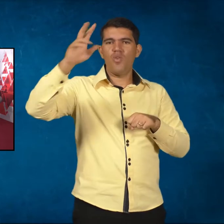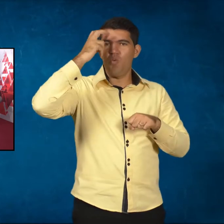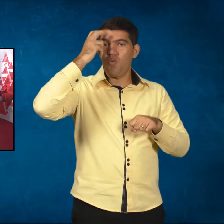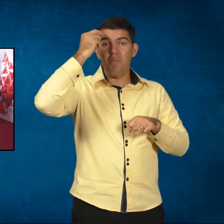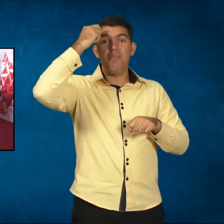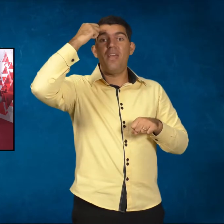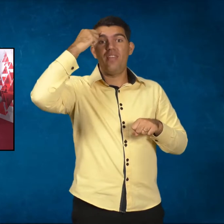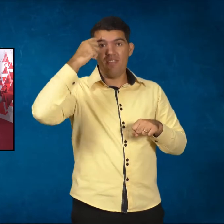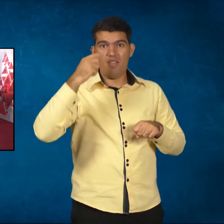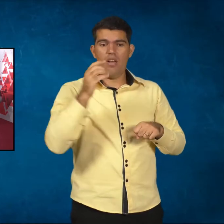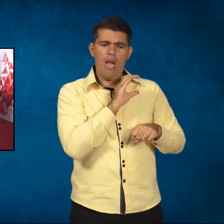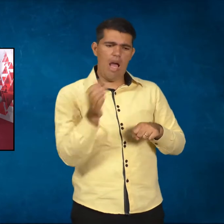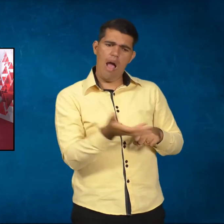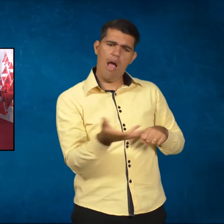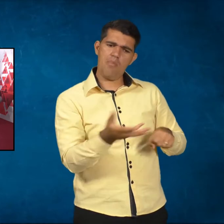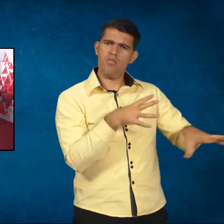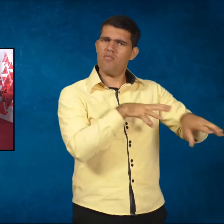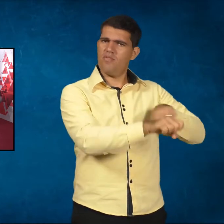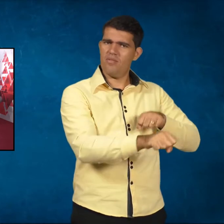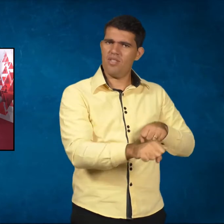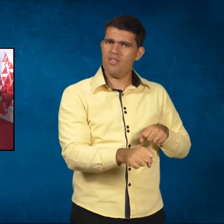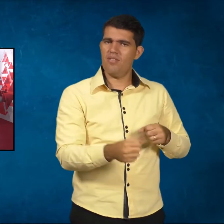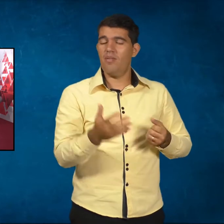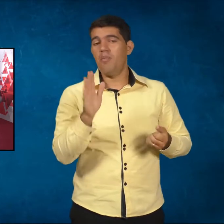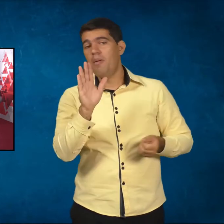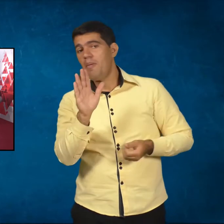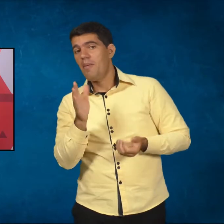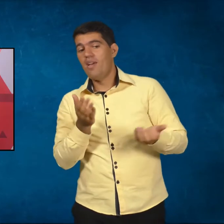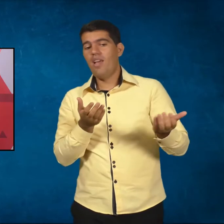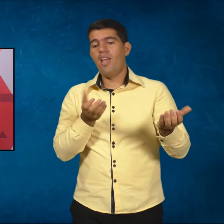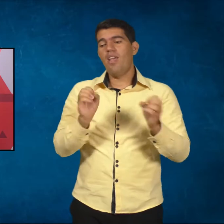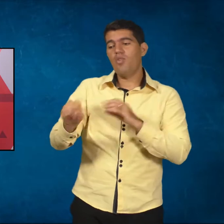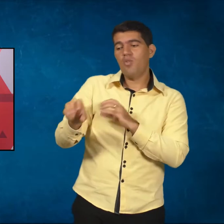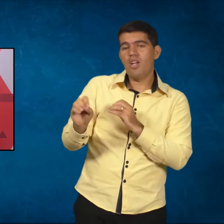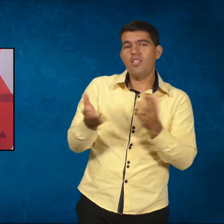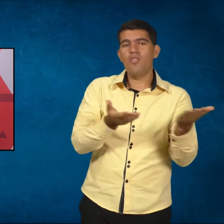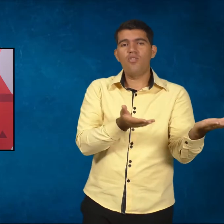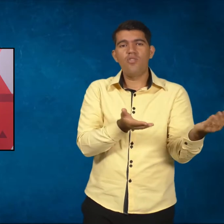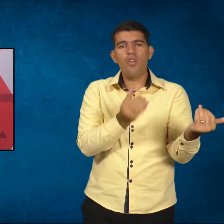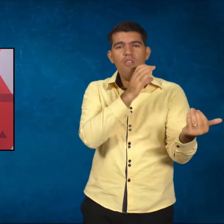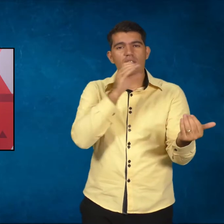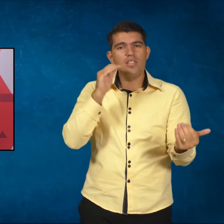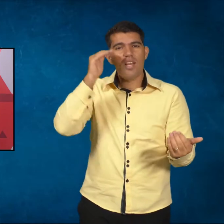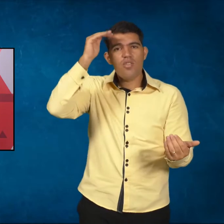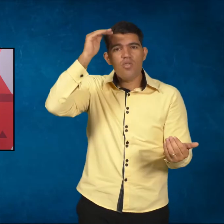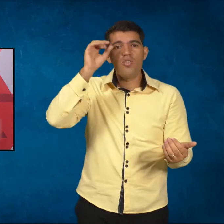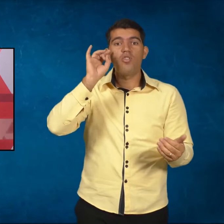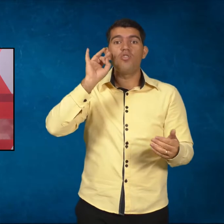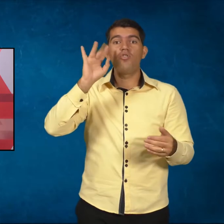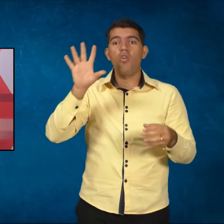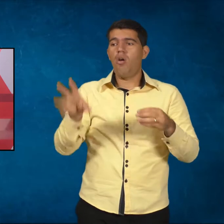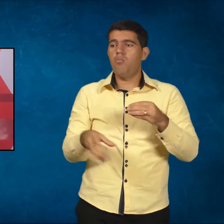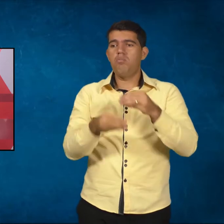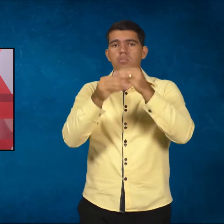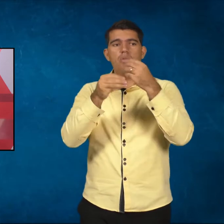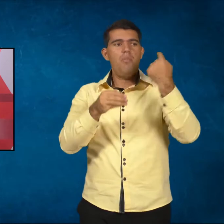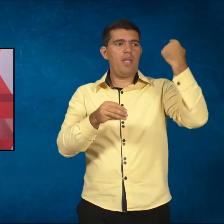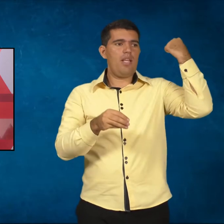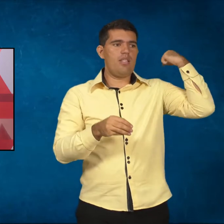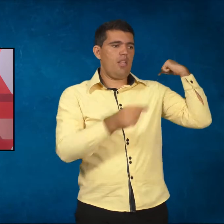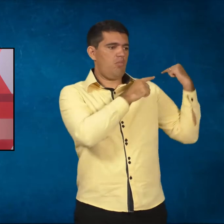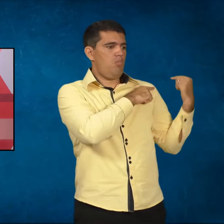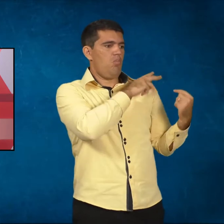ligeiramente e não é ligeiro avesso então a educação de jovens e adultos e pensada meramente como uma reposição de uma